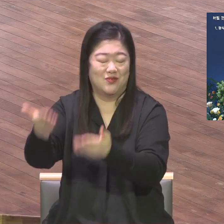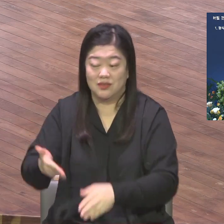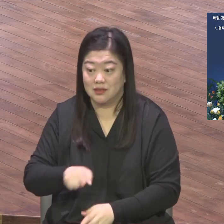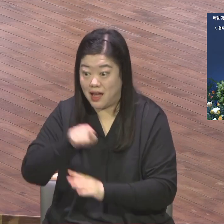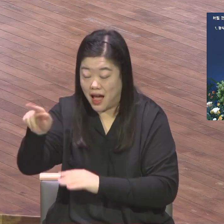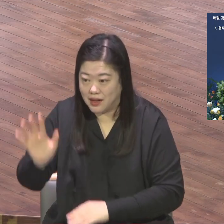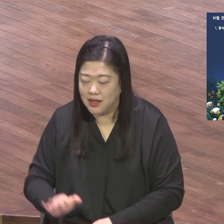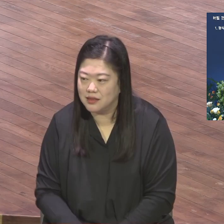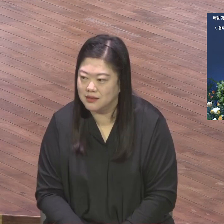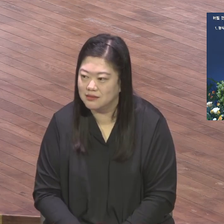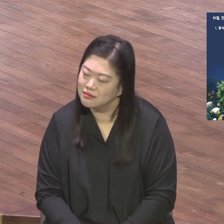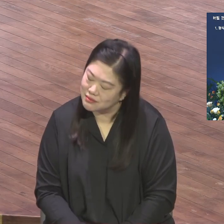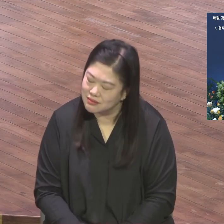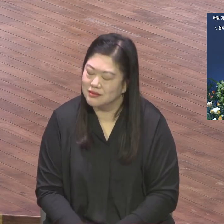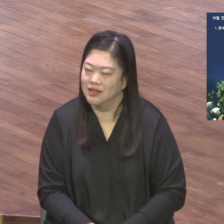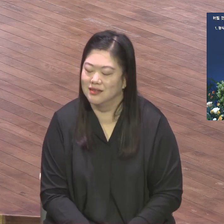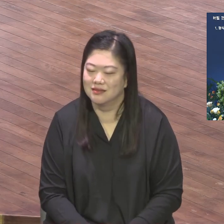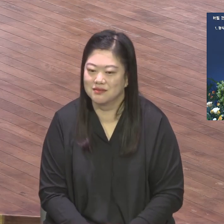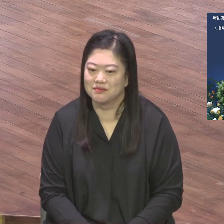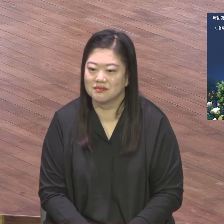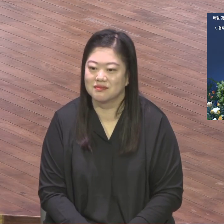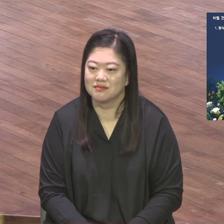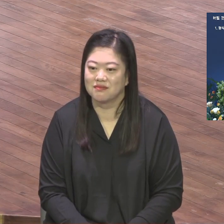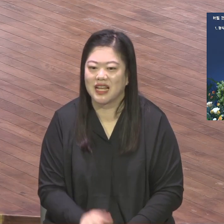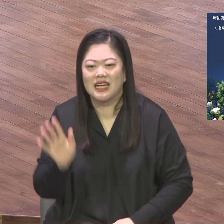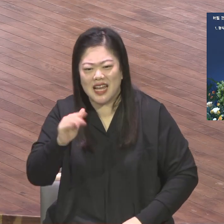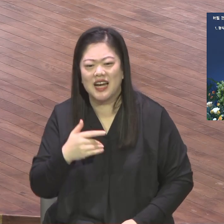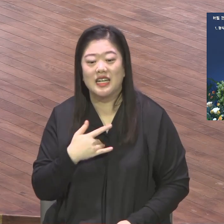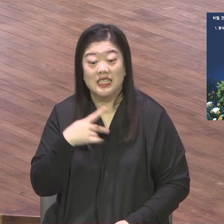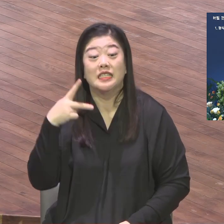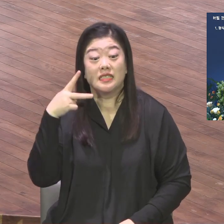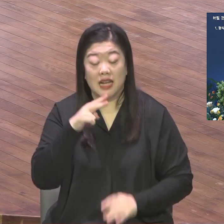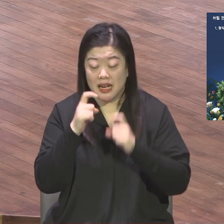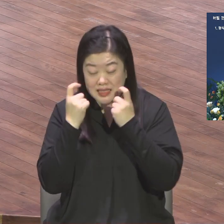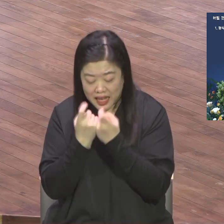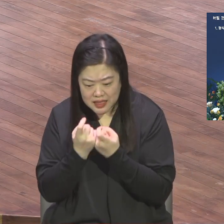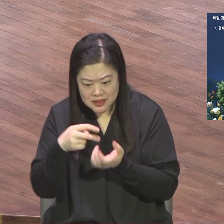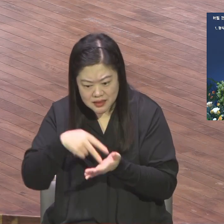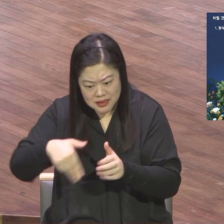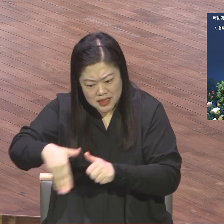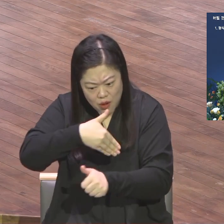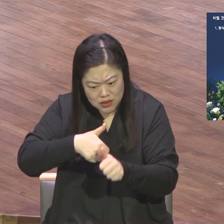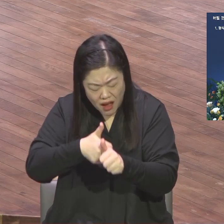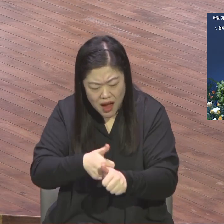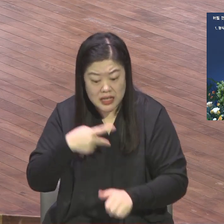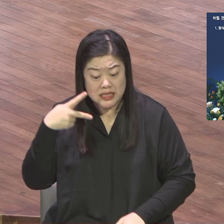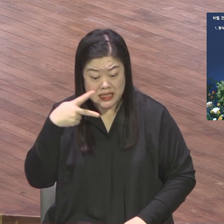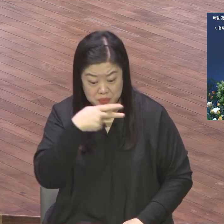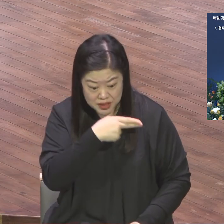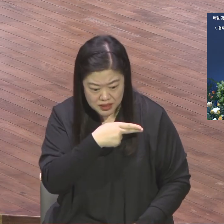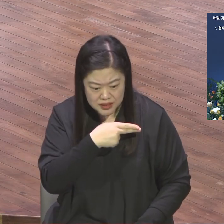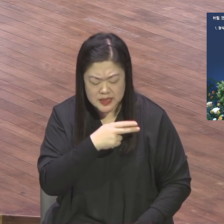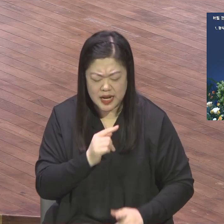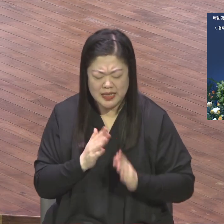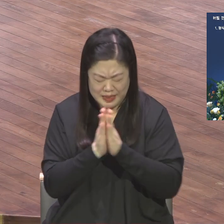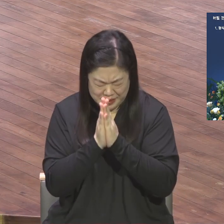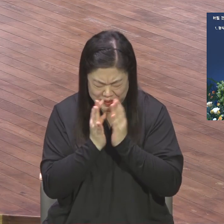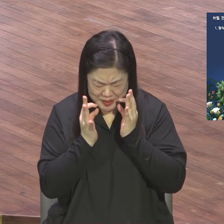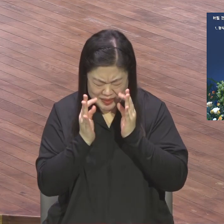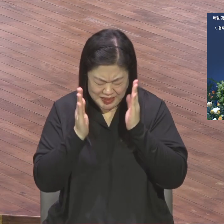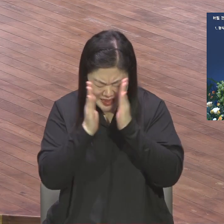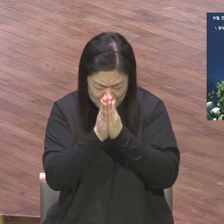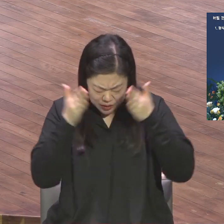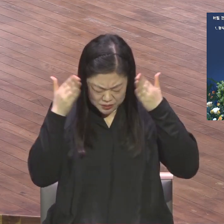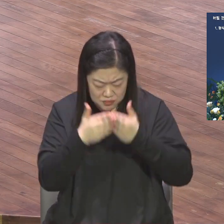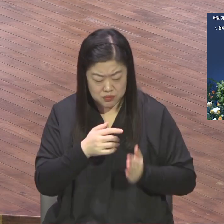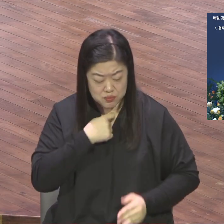금식이 나쁘단 말이 아니에요. 개인 기도가 필요한데 꼭 필요합니다. 언제나 개인 하나님과 나와 이 만남. 그런데 율법에